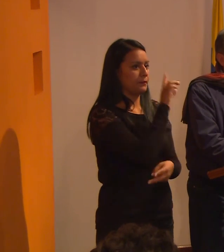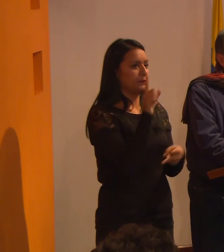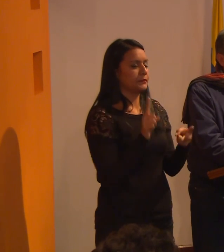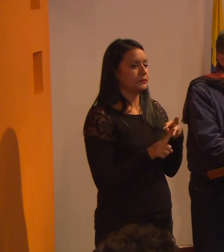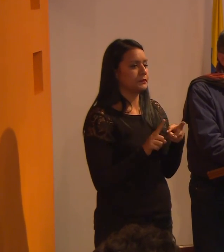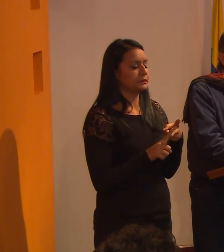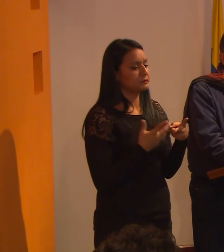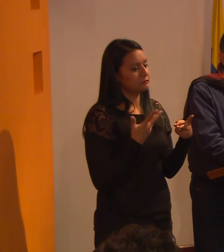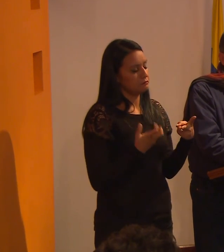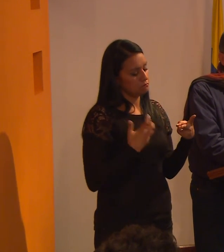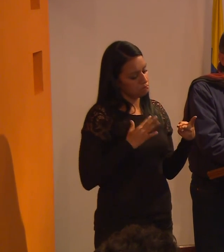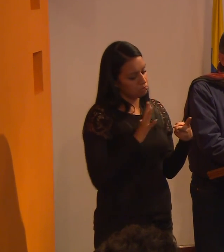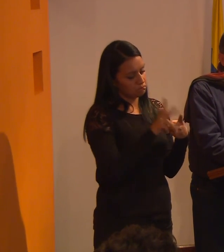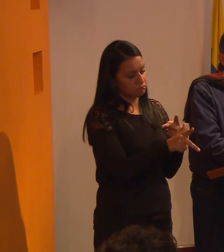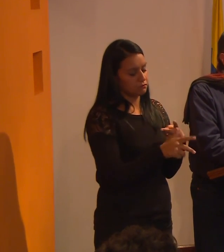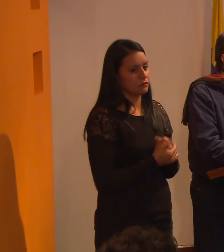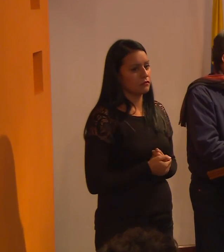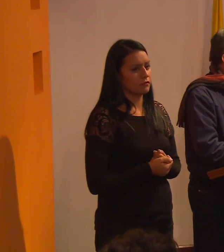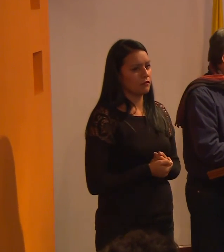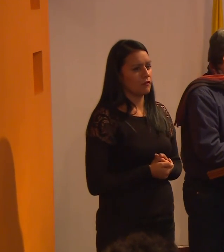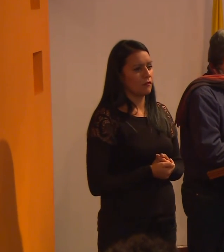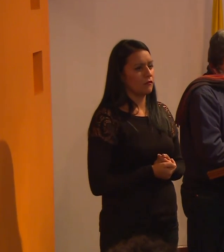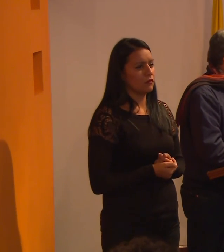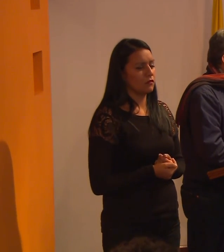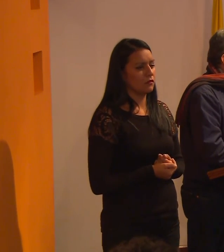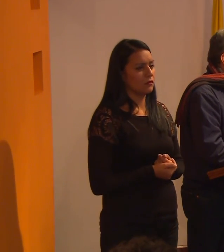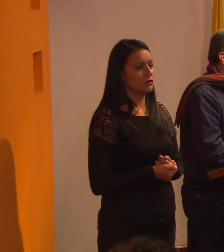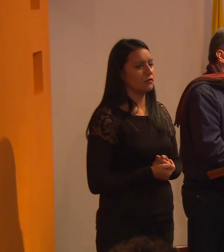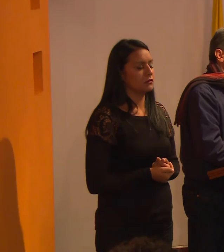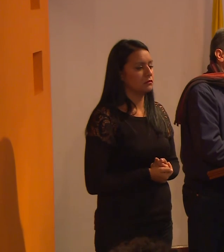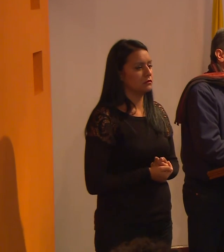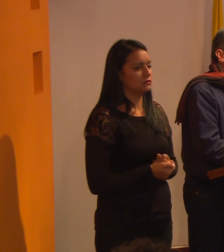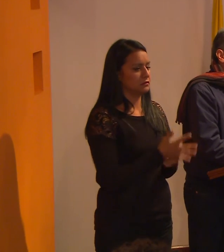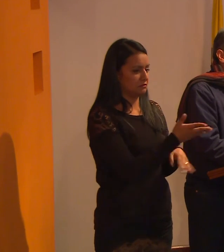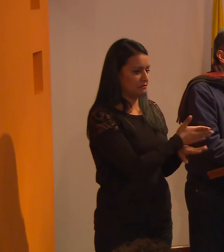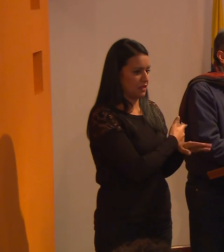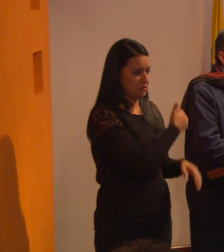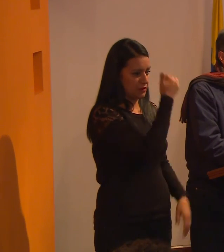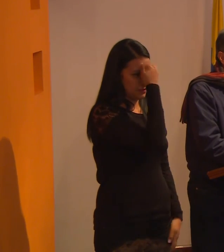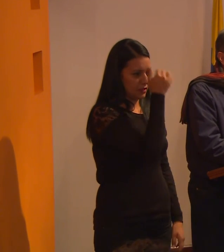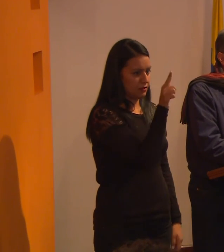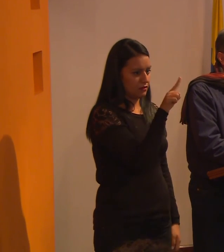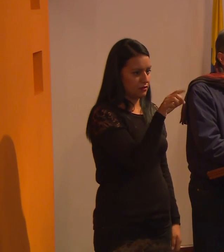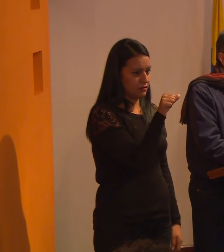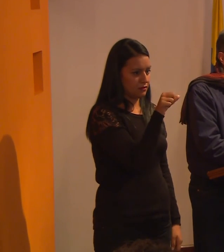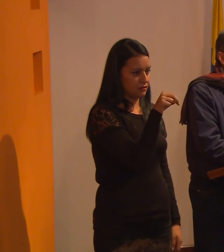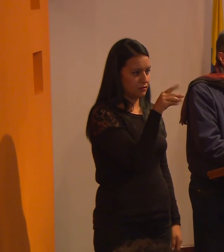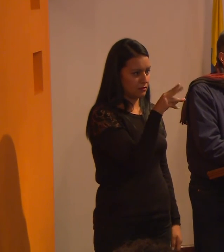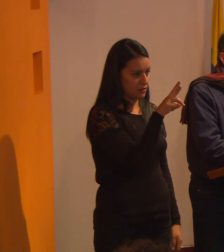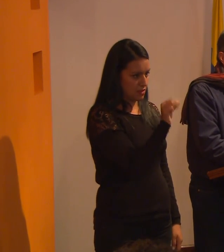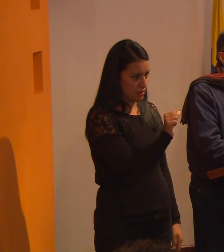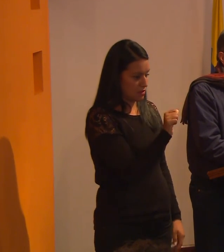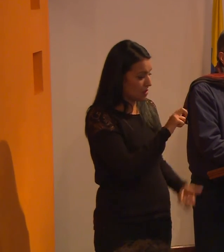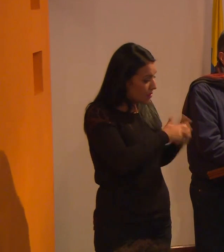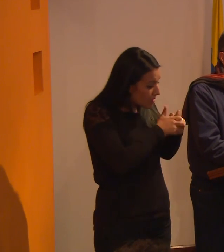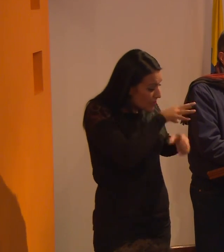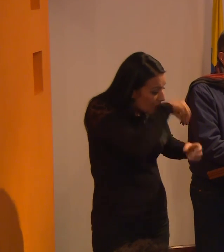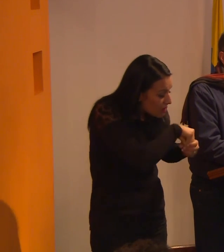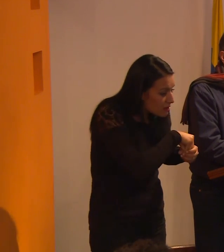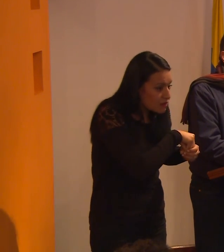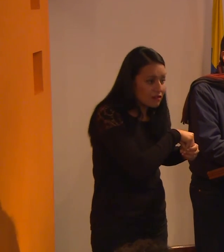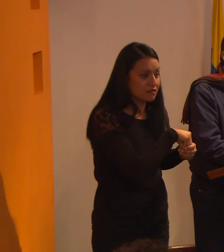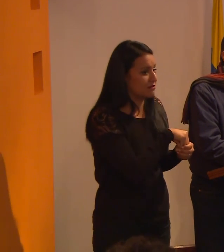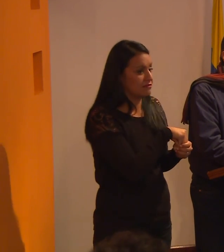quisiera señalar es que, como dijo la profesora Sandra, este no es un problema interno de